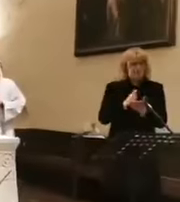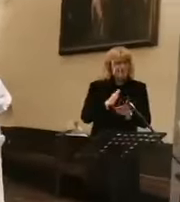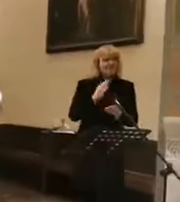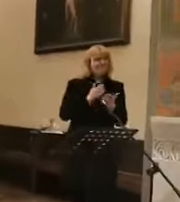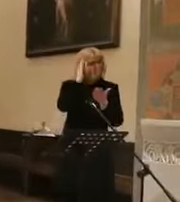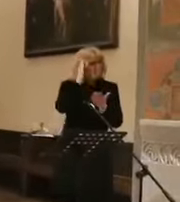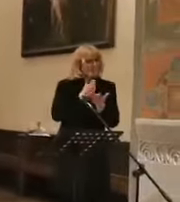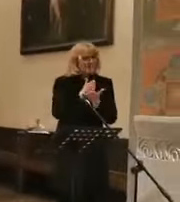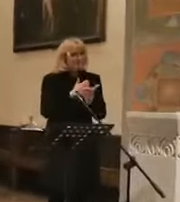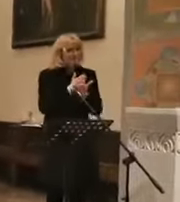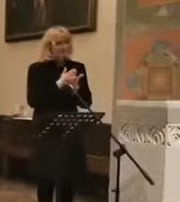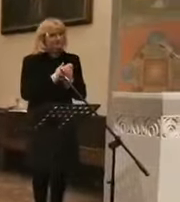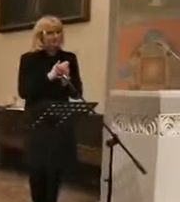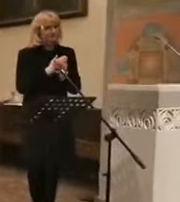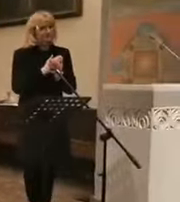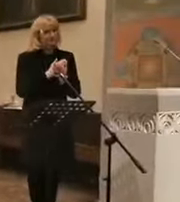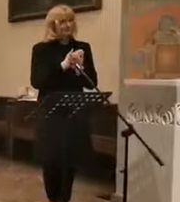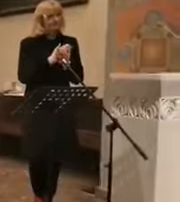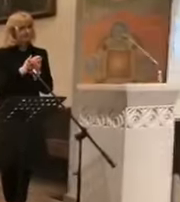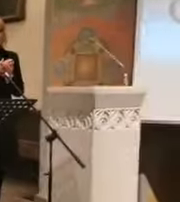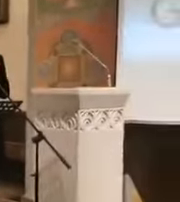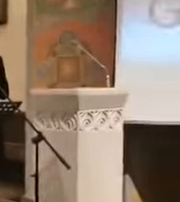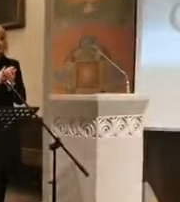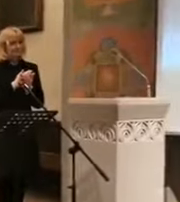Wierzę powstanie.